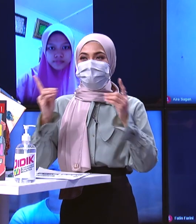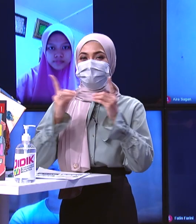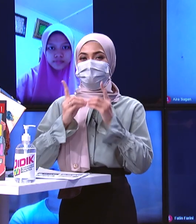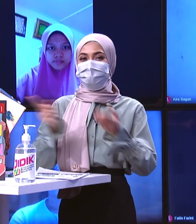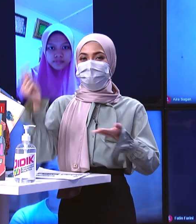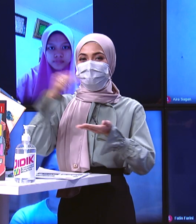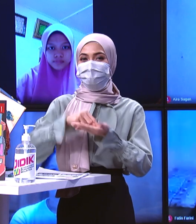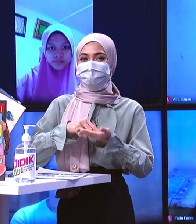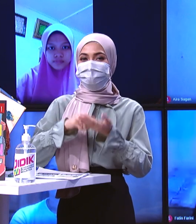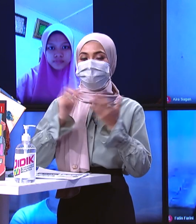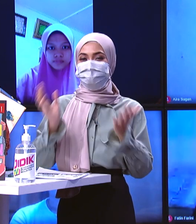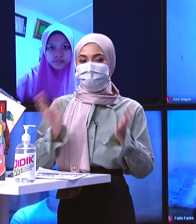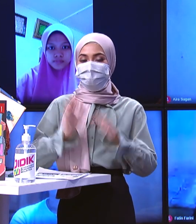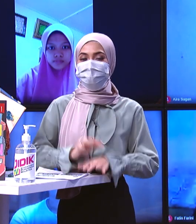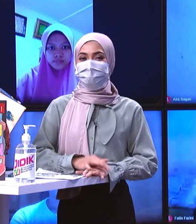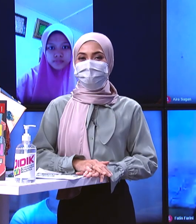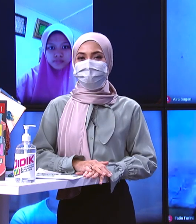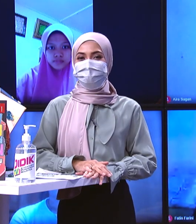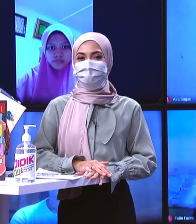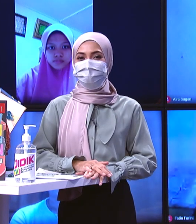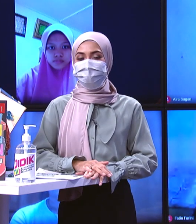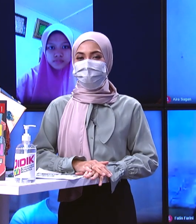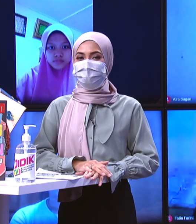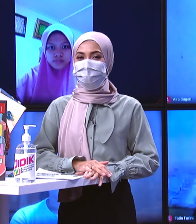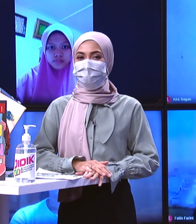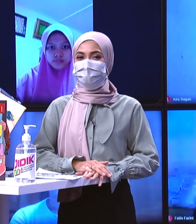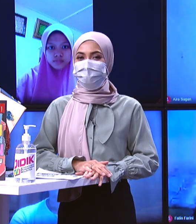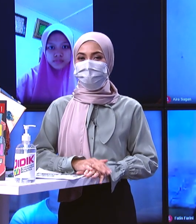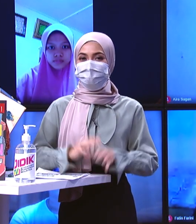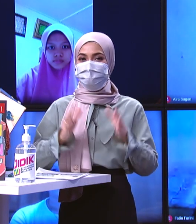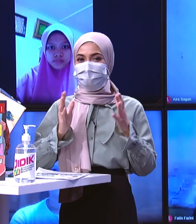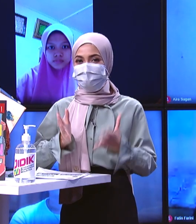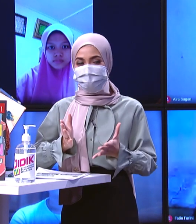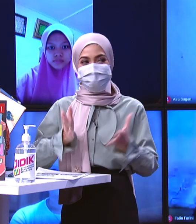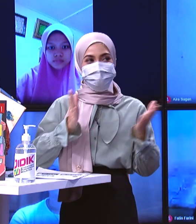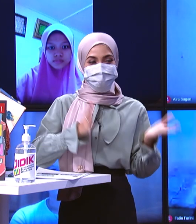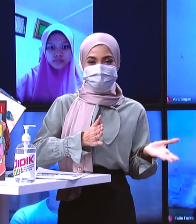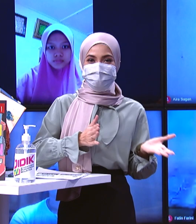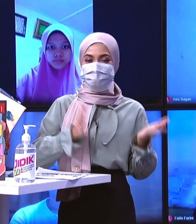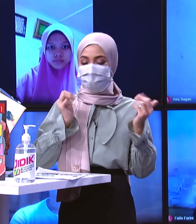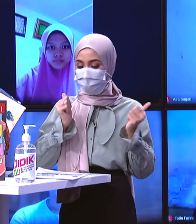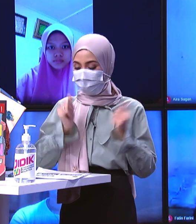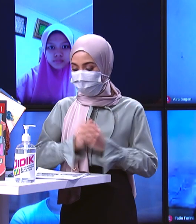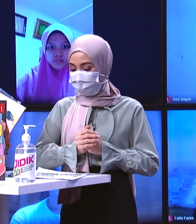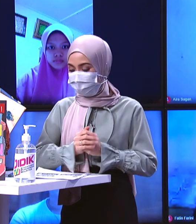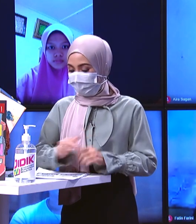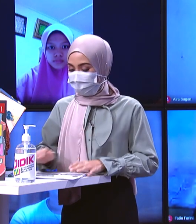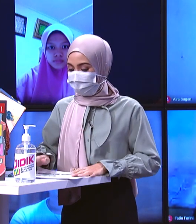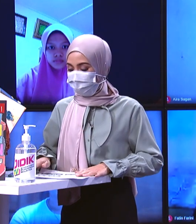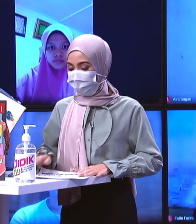bertemu kembali kita ke dalam teras diri TV cpm Masih bersama Syaikh Line ada juga kawan-kawan saya dari